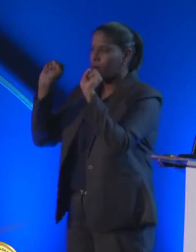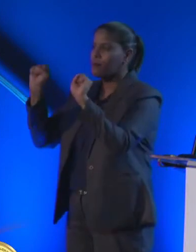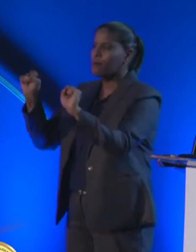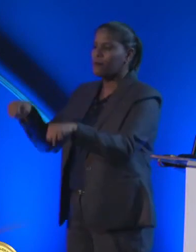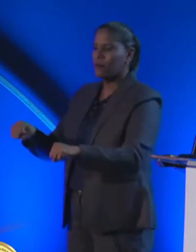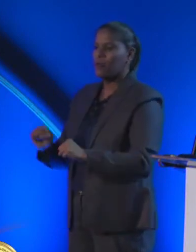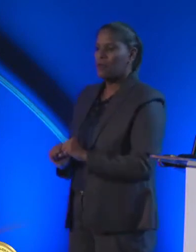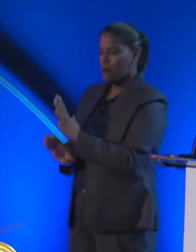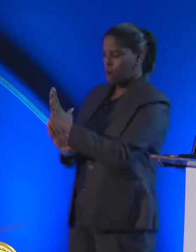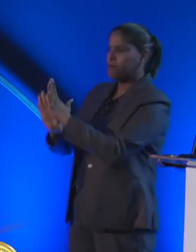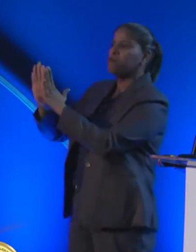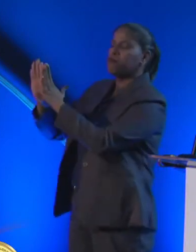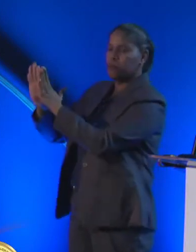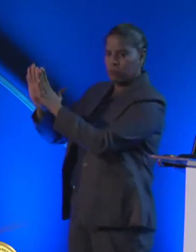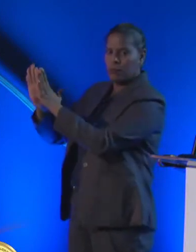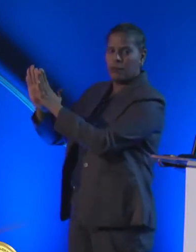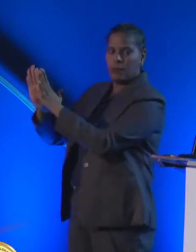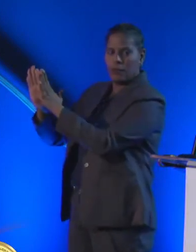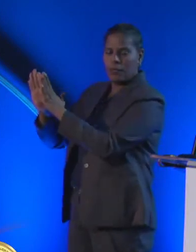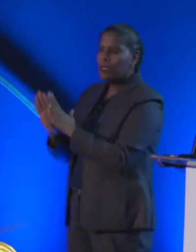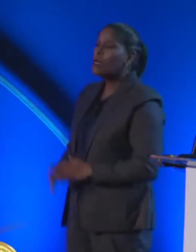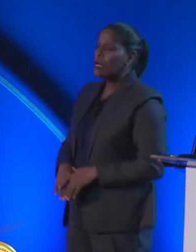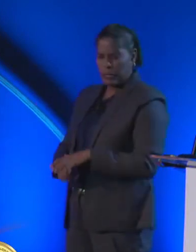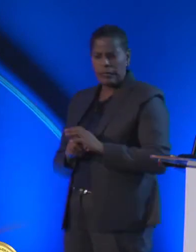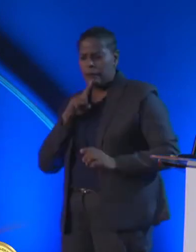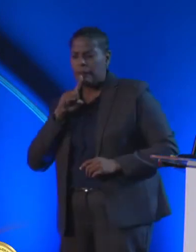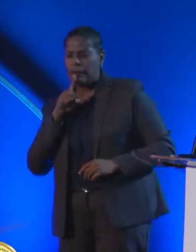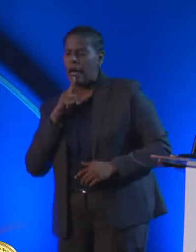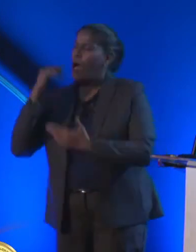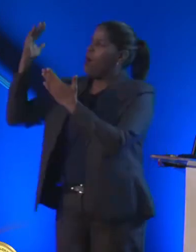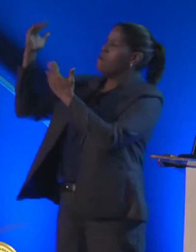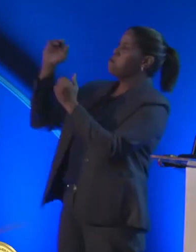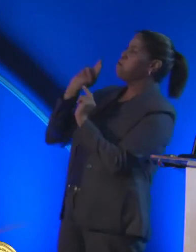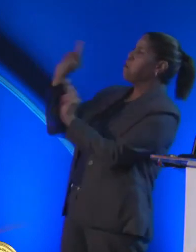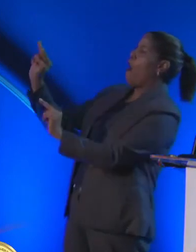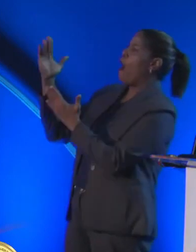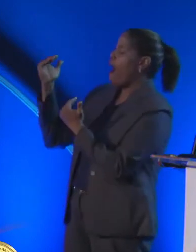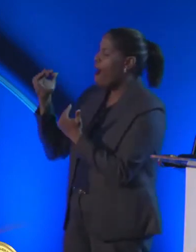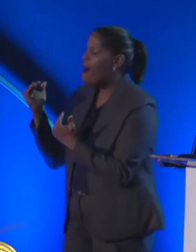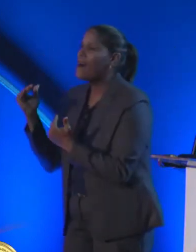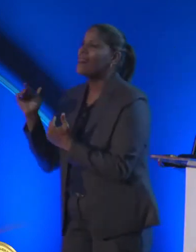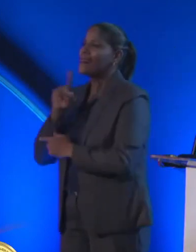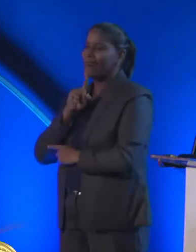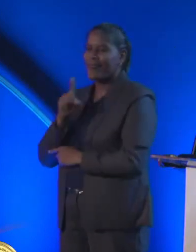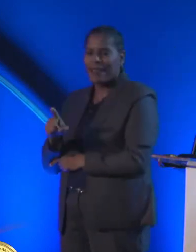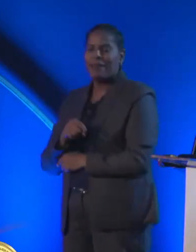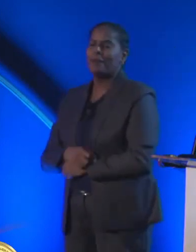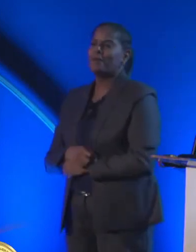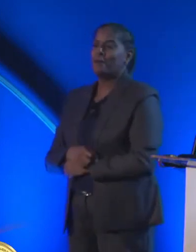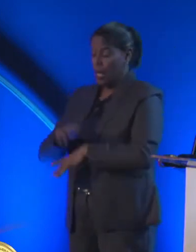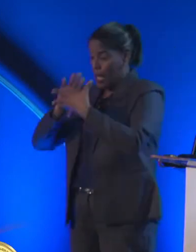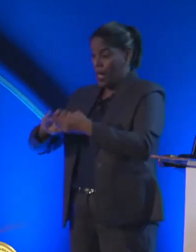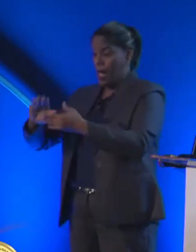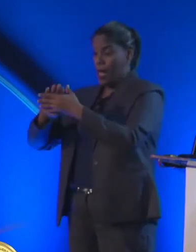que avancemos ellas son un símbolo de Esperanza ellas son un símbolo